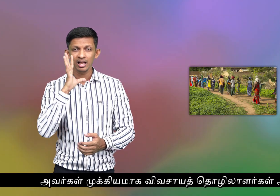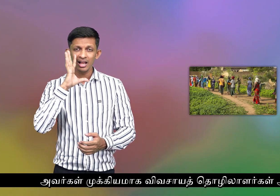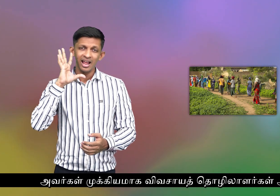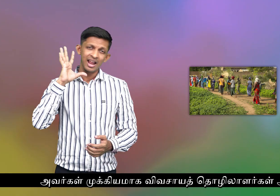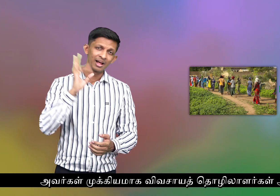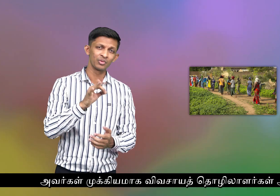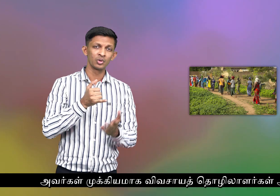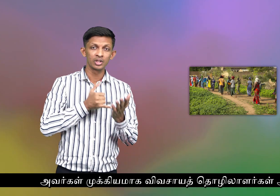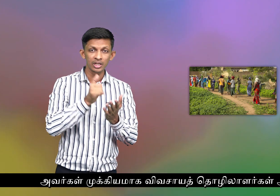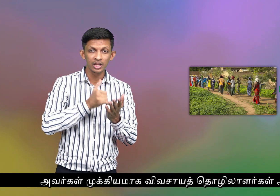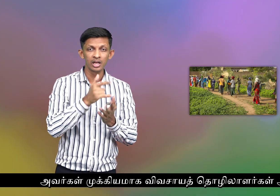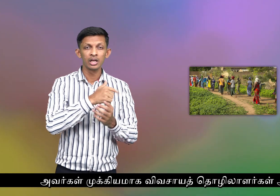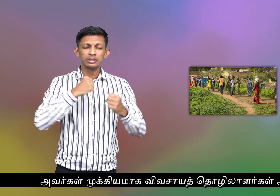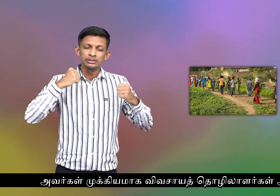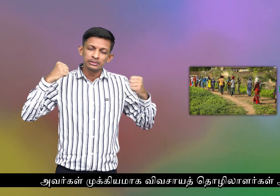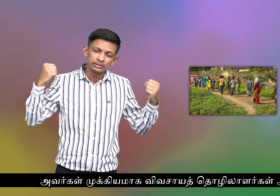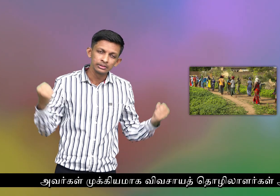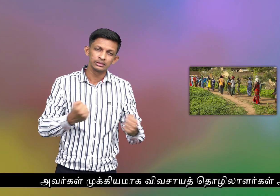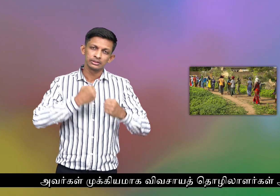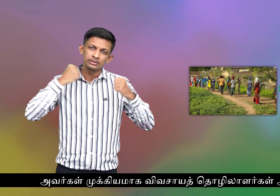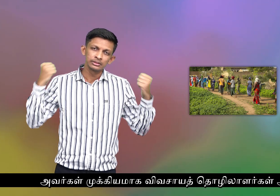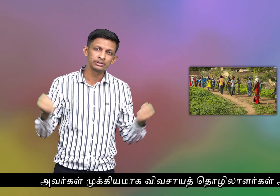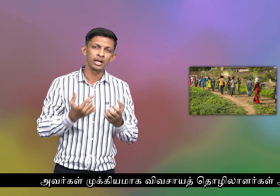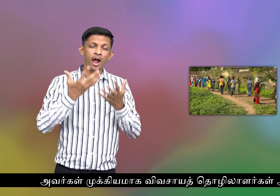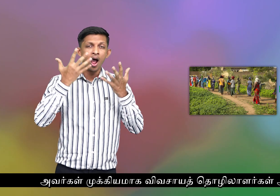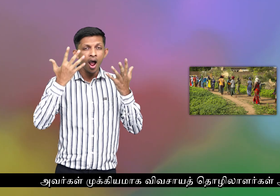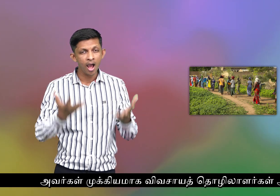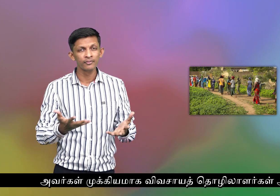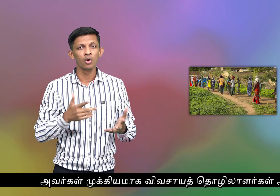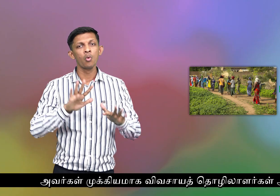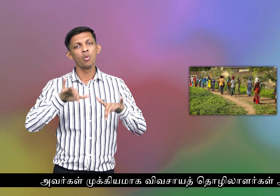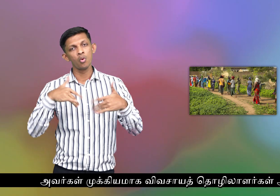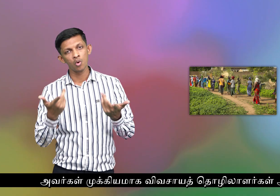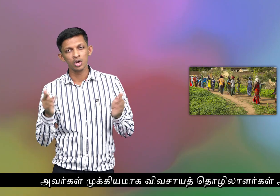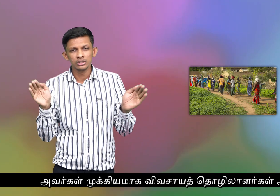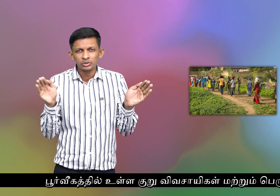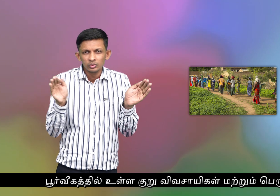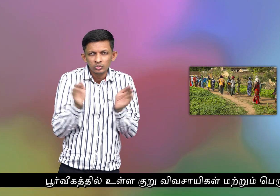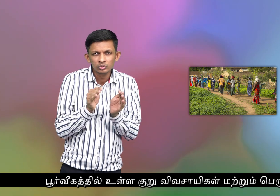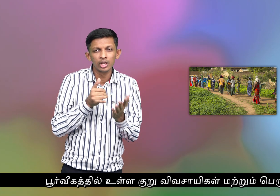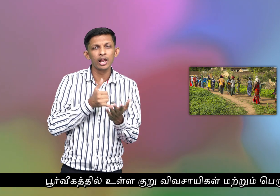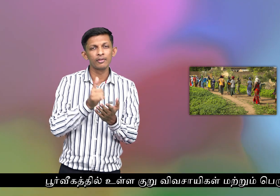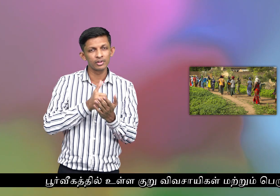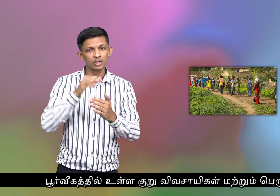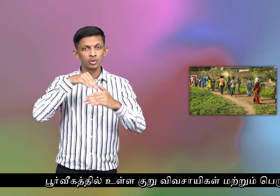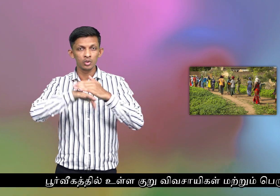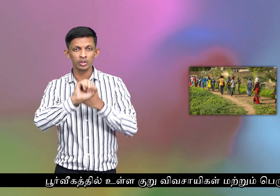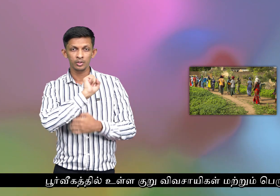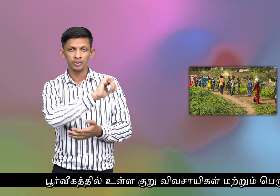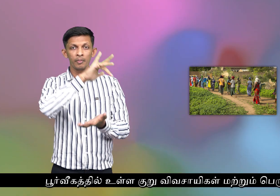அவர்கள் முக்கியமாக விவசாய தொழிலாளர்கள் அல்லது அவர்களின் பூர்வீகத்தில் உள்ள குறு